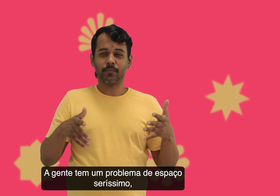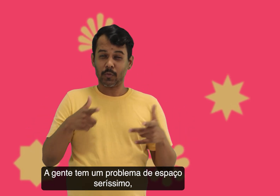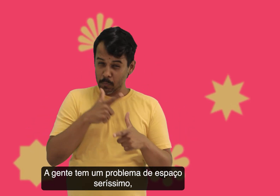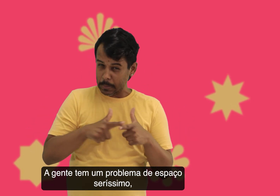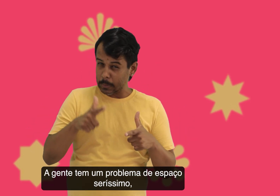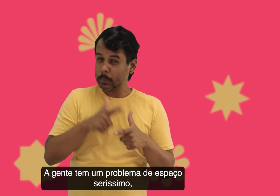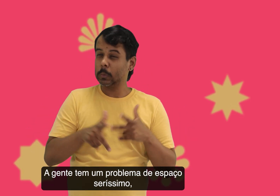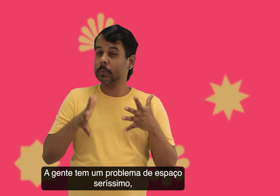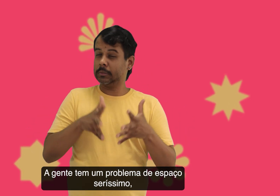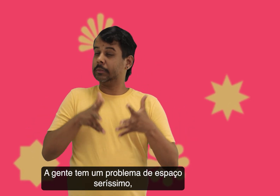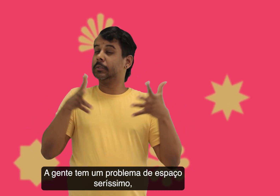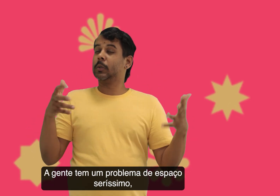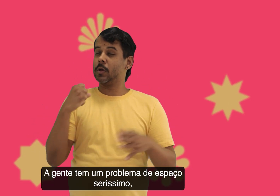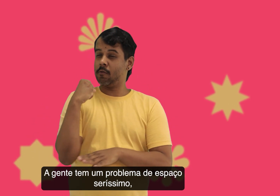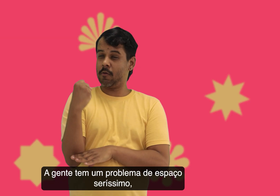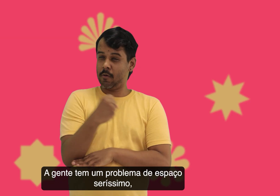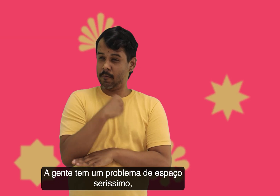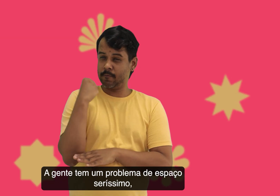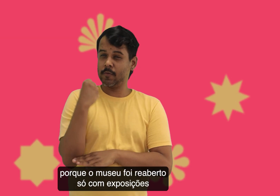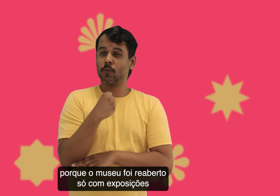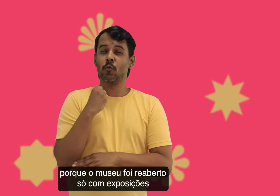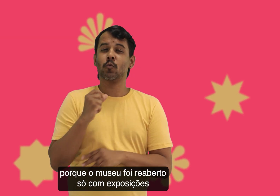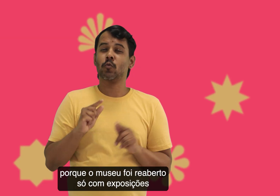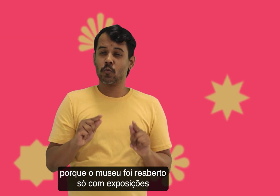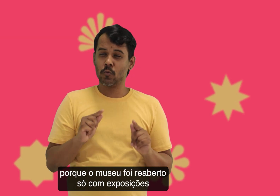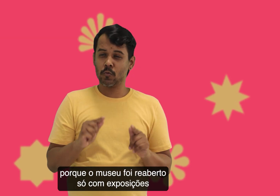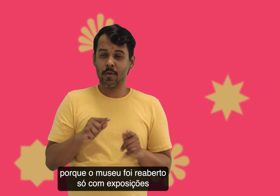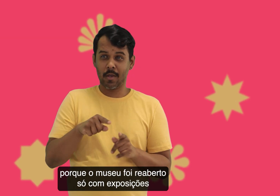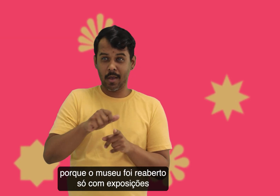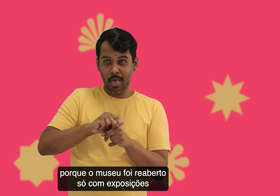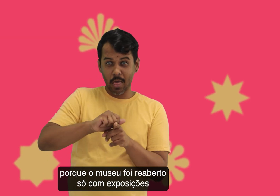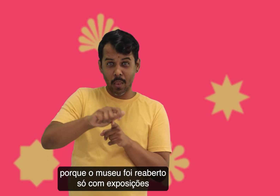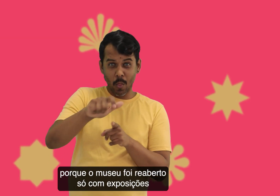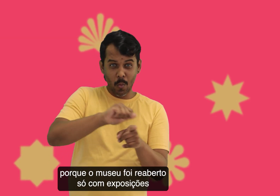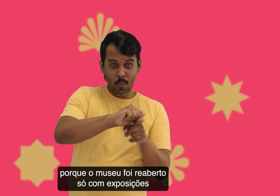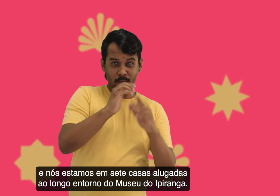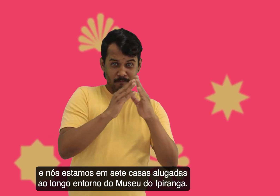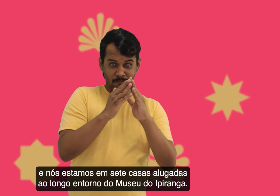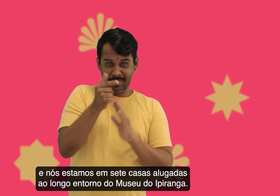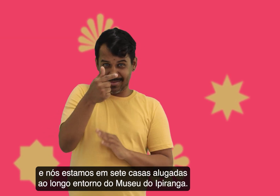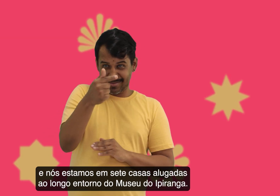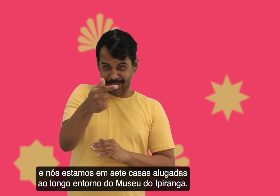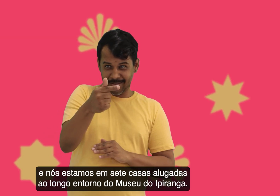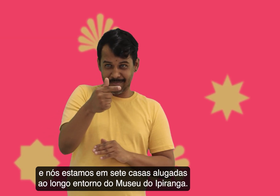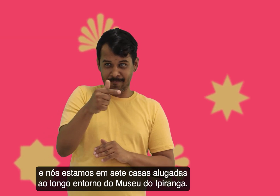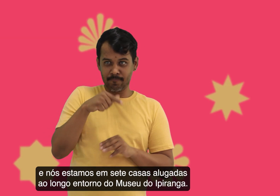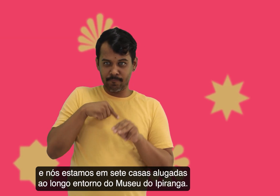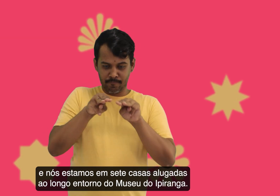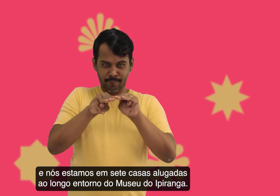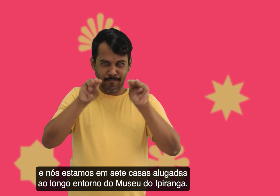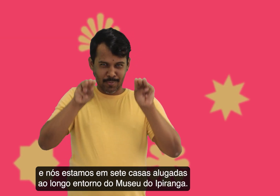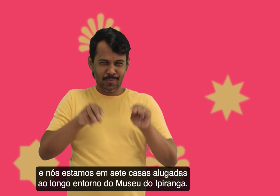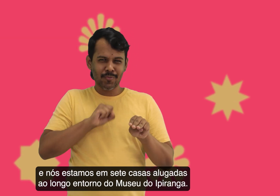gente tem um problema de espaço seríssimo, porque o museu foi reaberto só com exposições e nós estamos em 7 casas